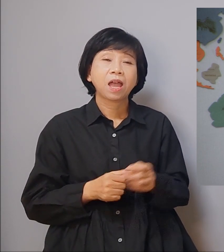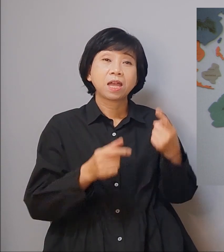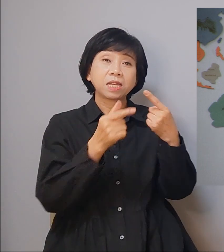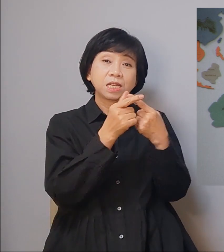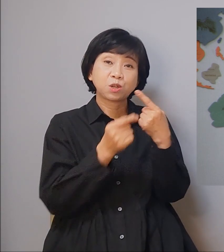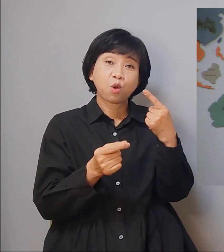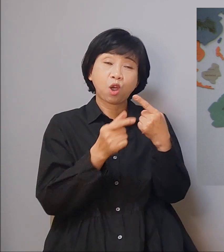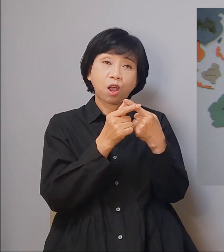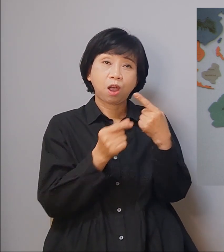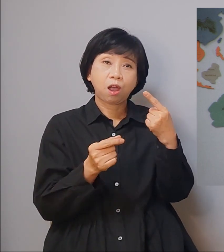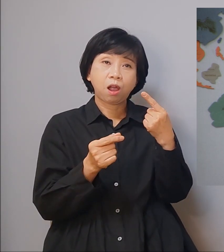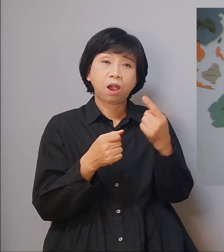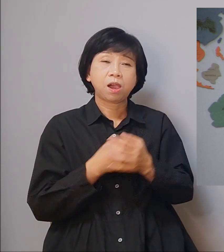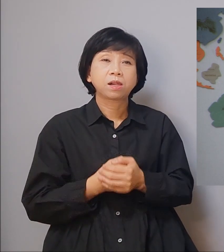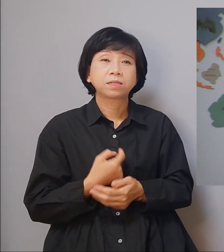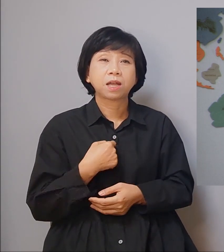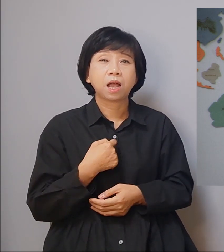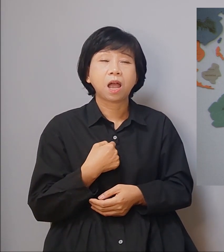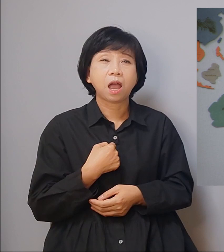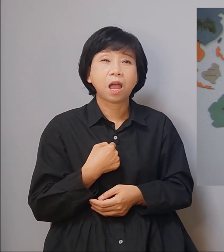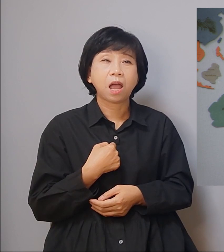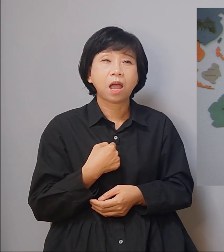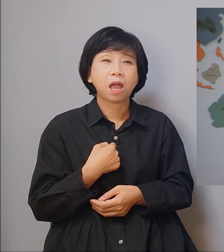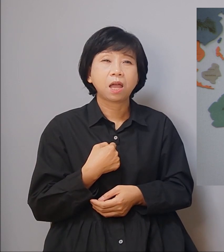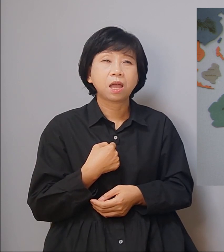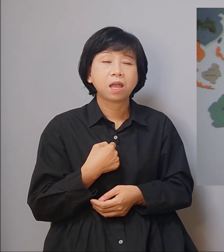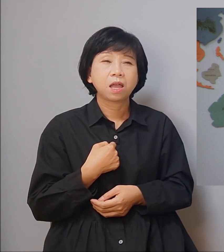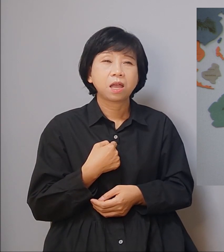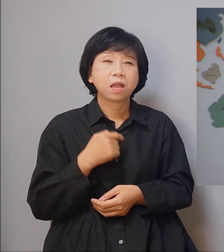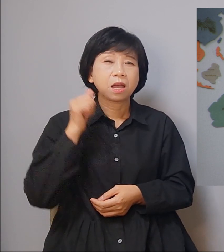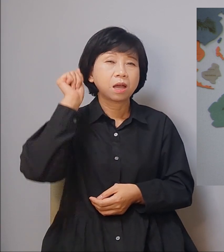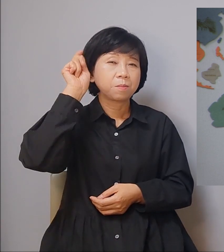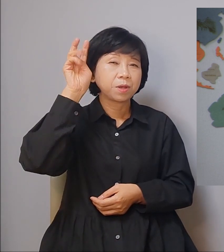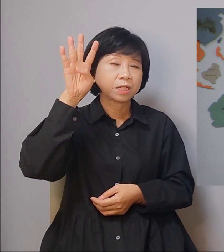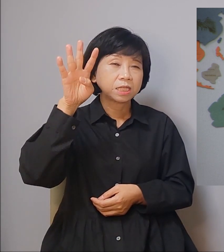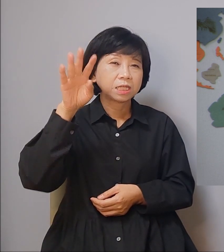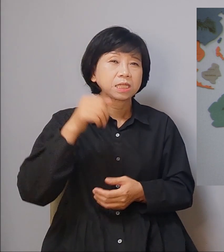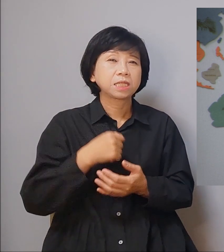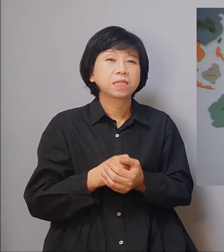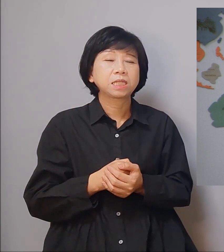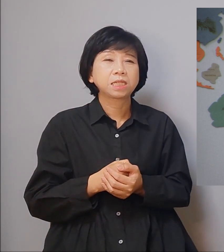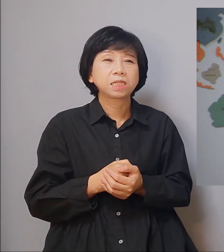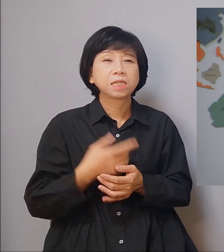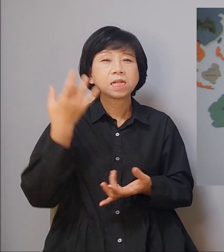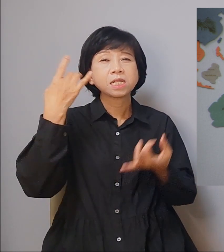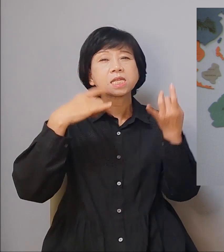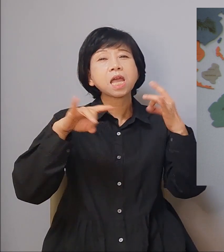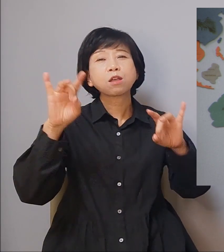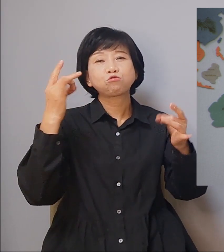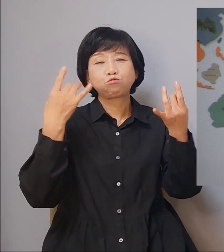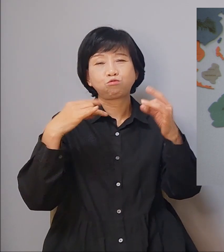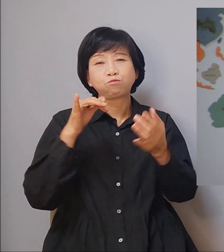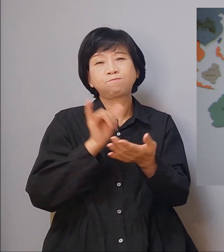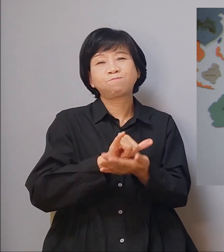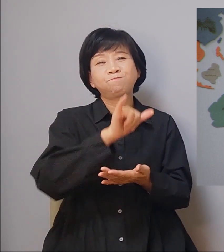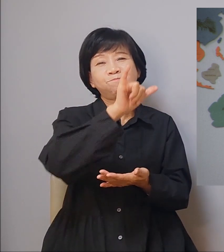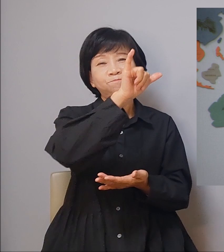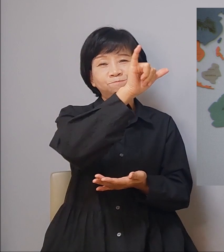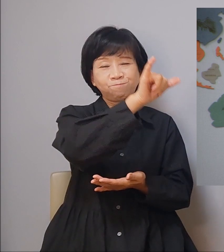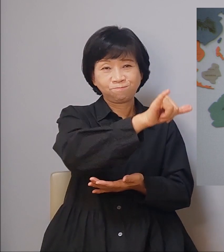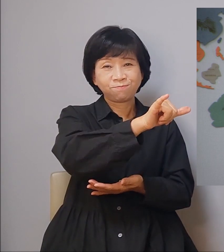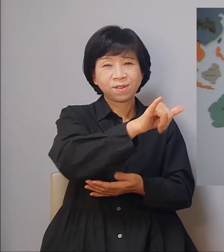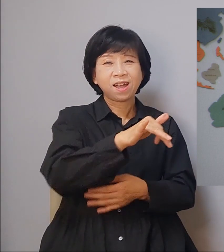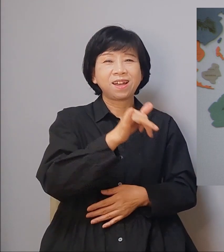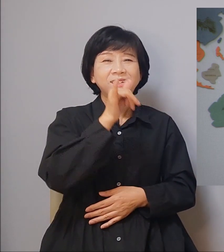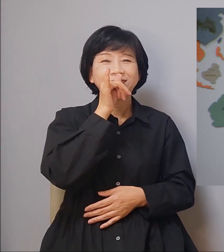1월에 제가 주일을 끼고 이제 며칠 정도 태국 땅에 좀 다녀오려고 합니다. 태국 선교지에